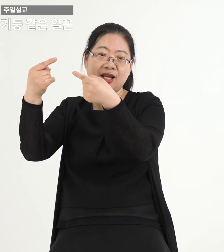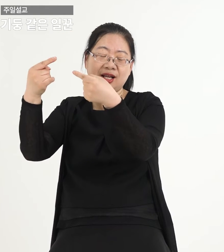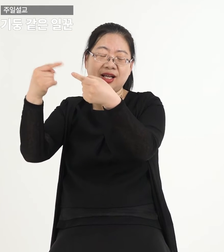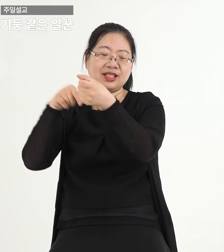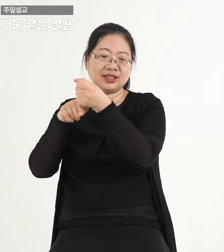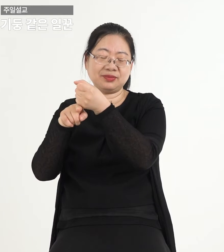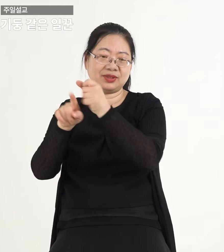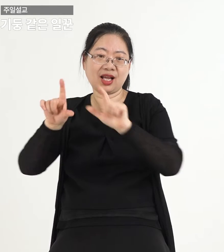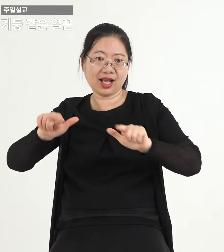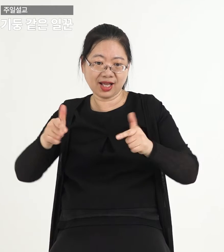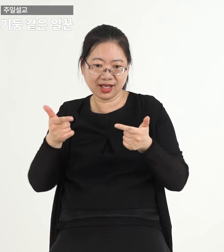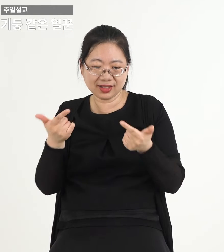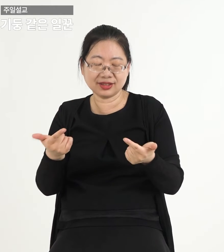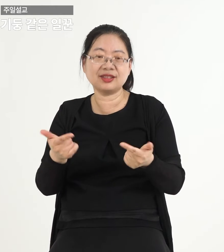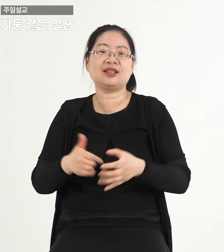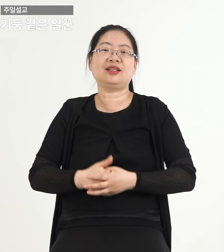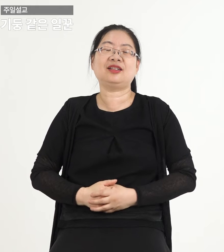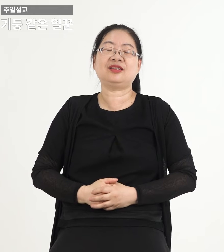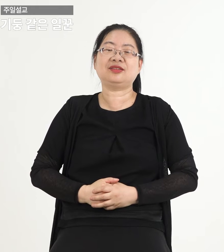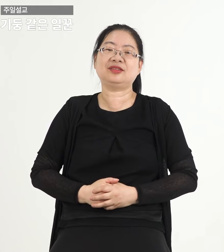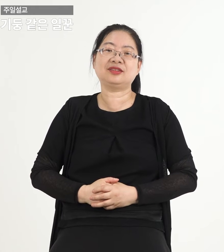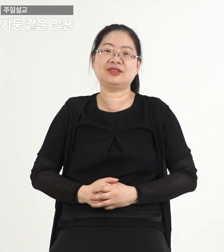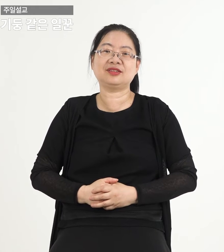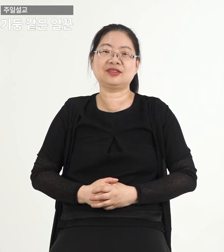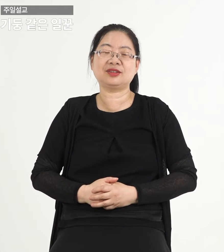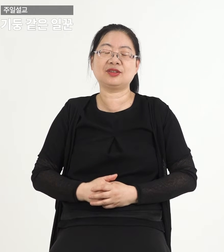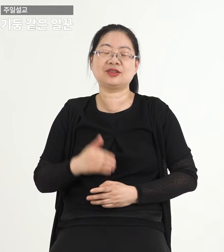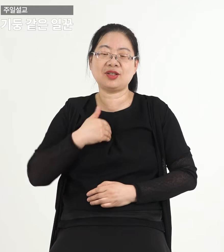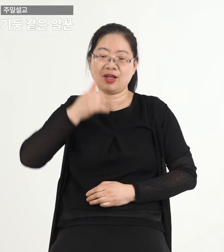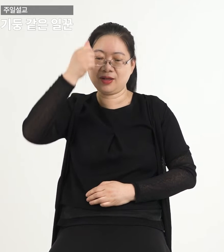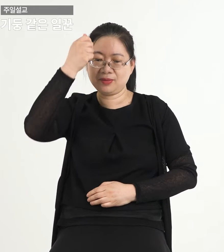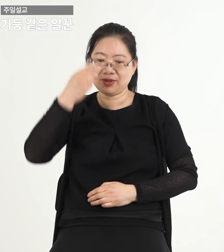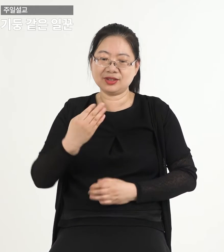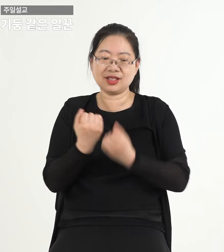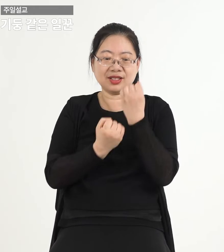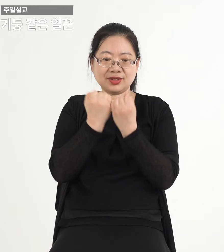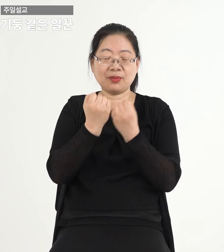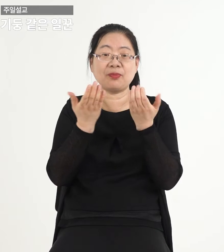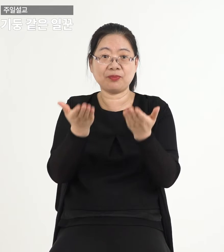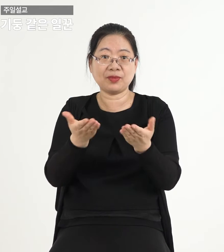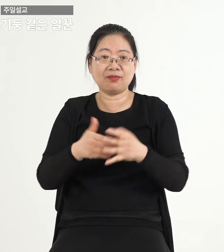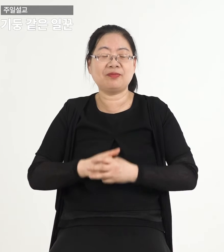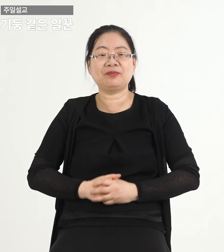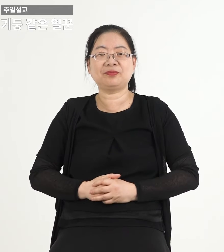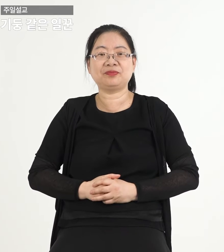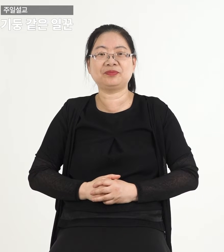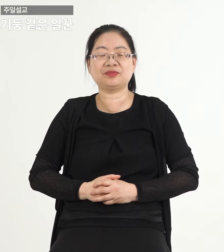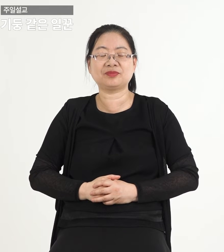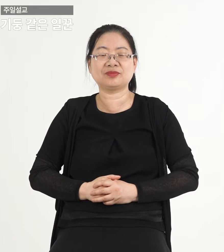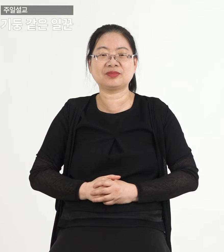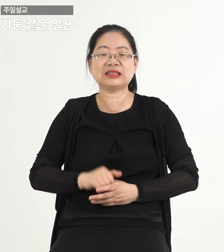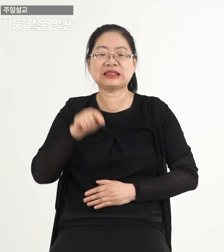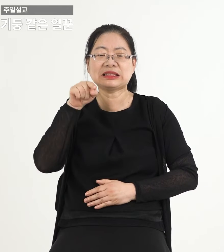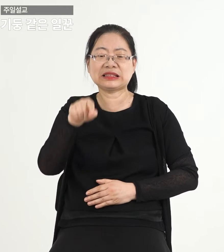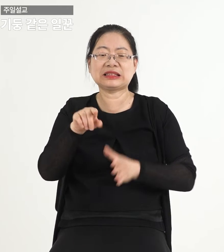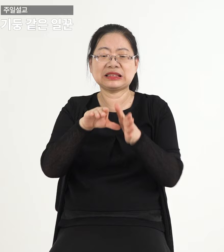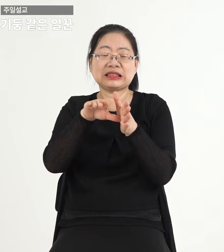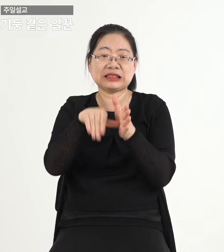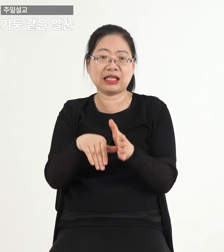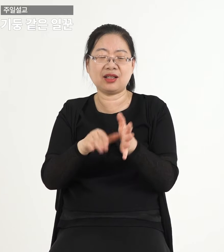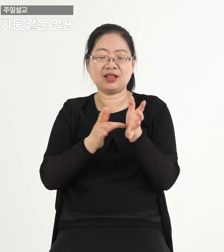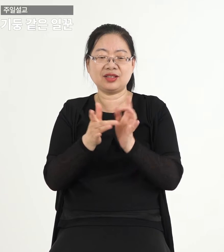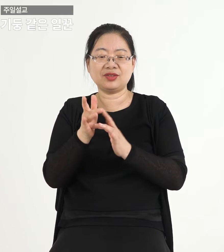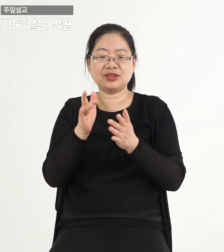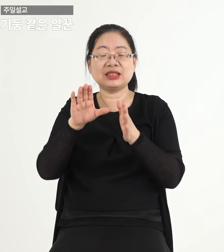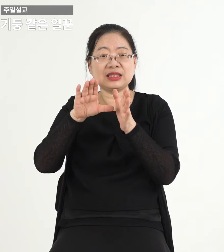개념이 아니라고 말씀을 드렸어요. 저도 몇 차례에 걸쳐 설명을 드렸어요. 그 당시